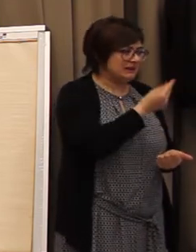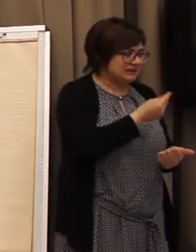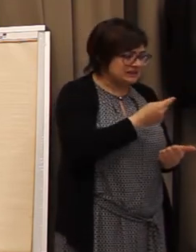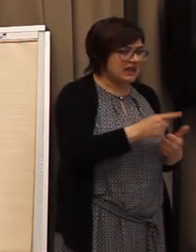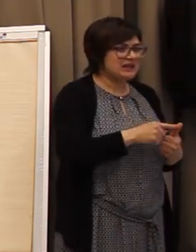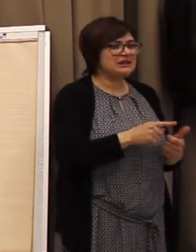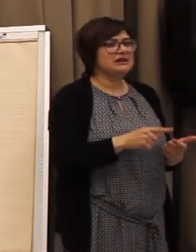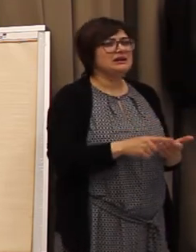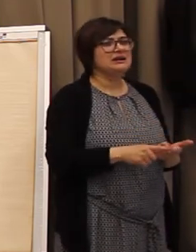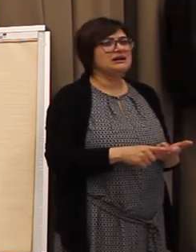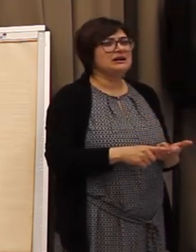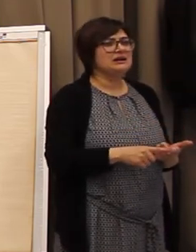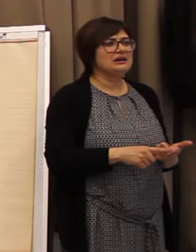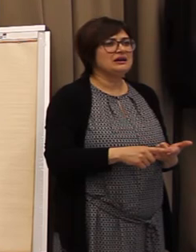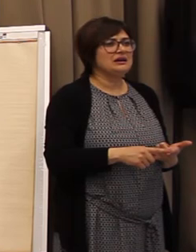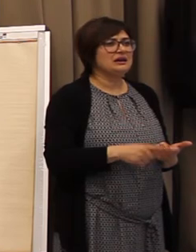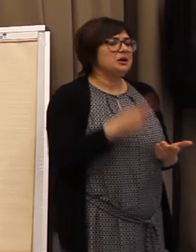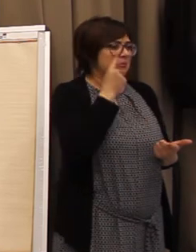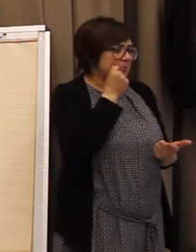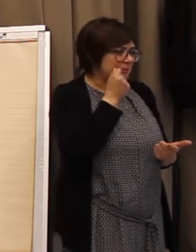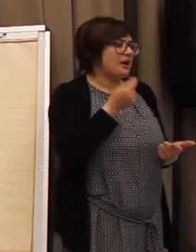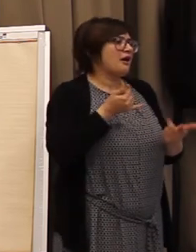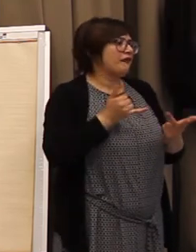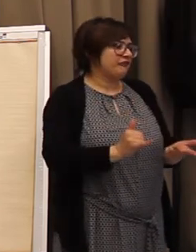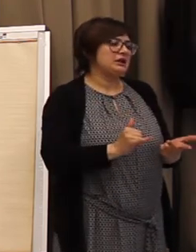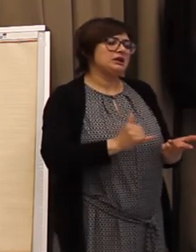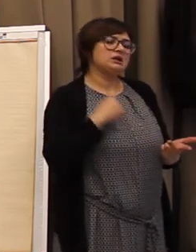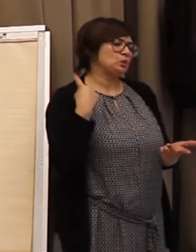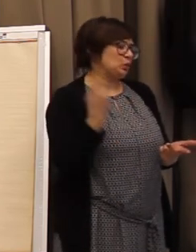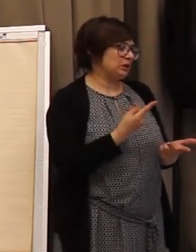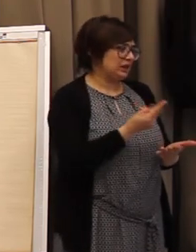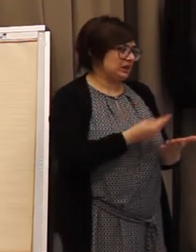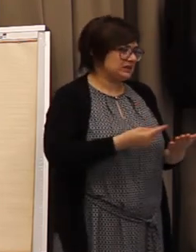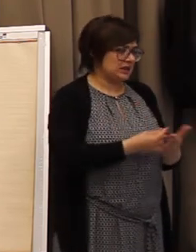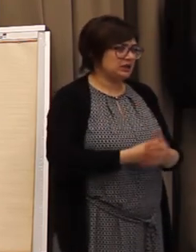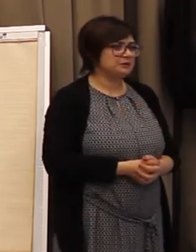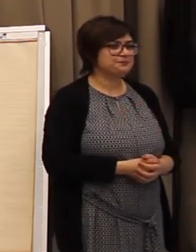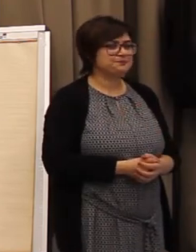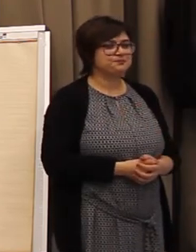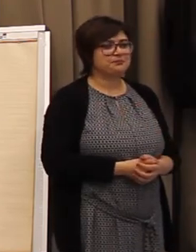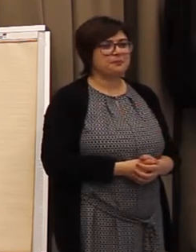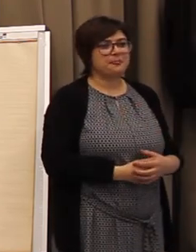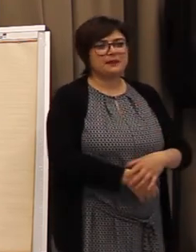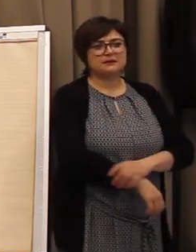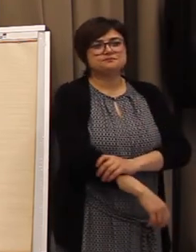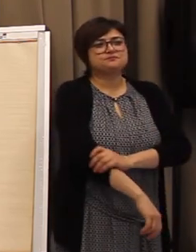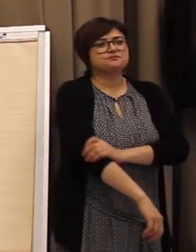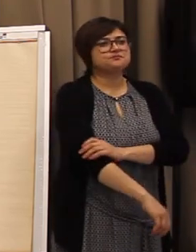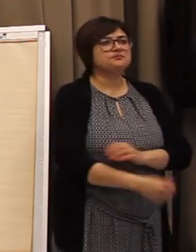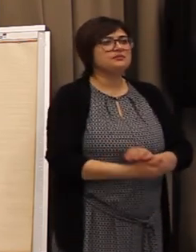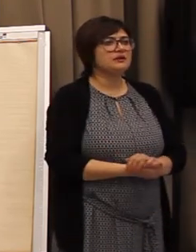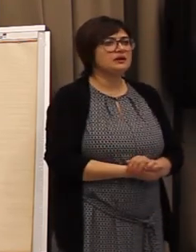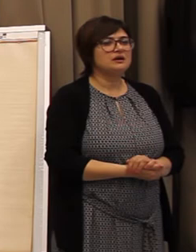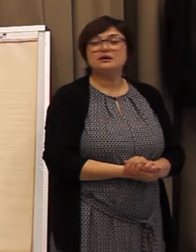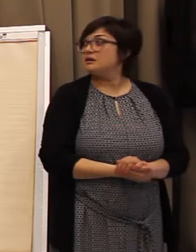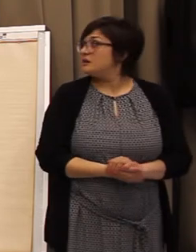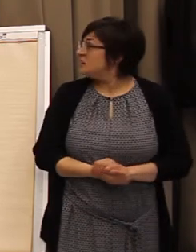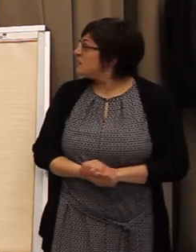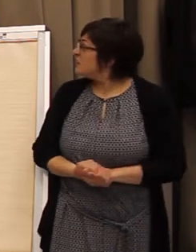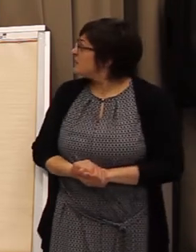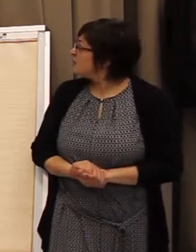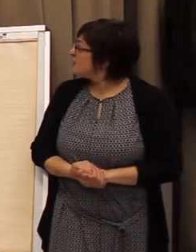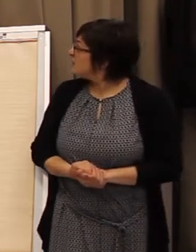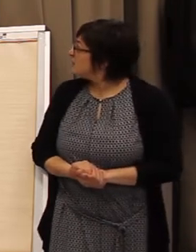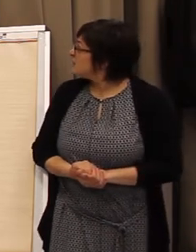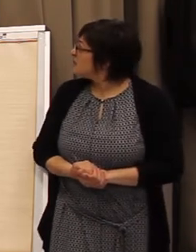hijos dibujan, y el papá dibuja. E i figli pure, anche il papà. Este es el hermano de Marco, que se